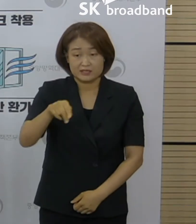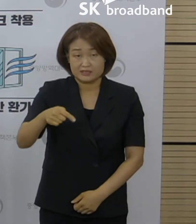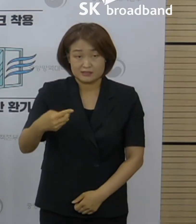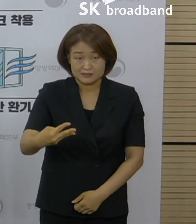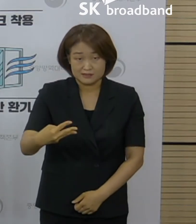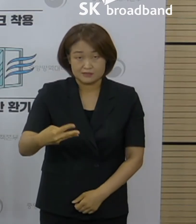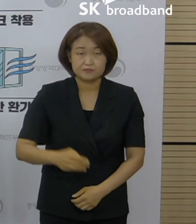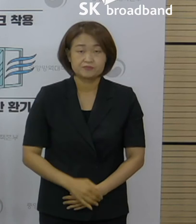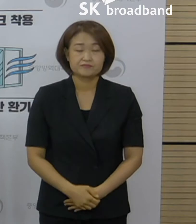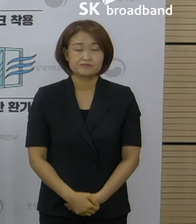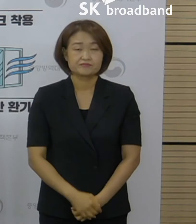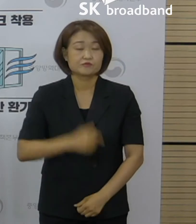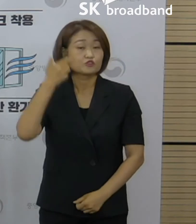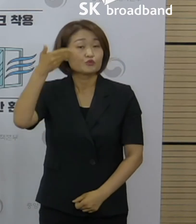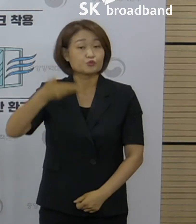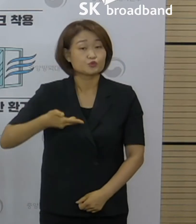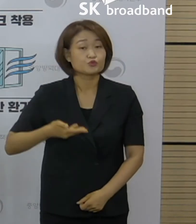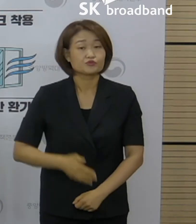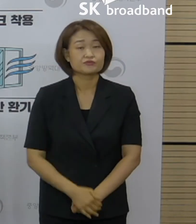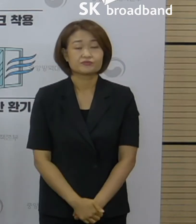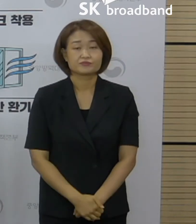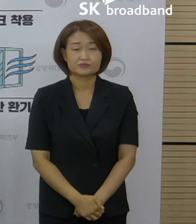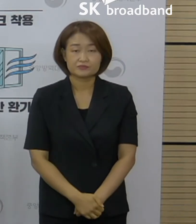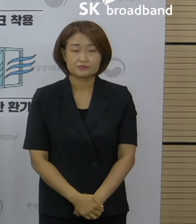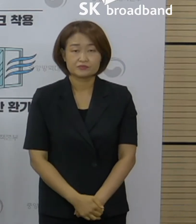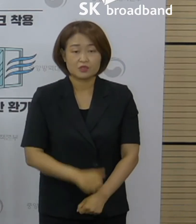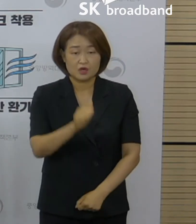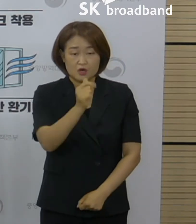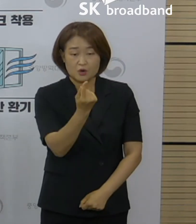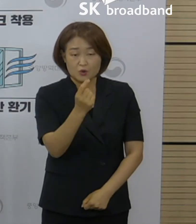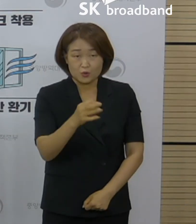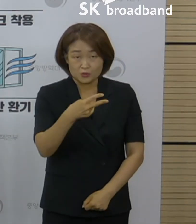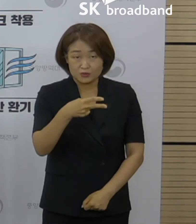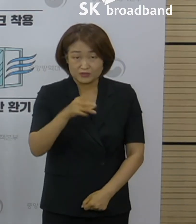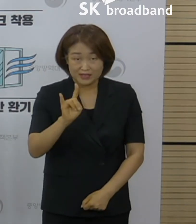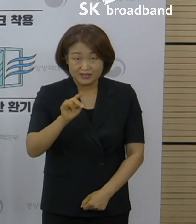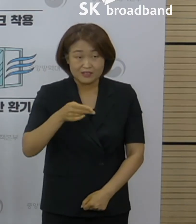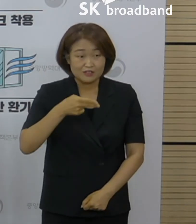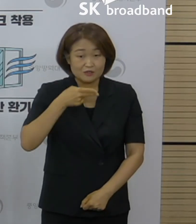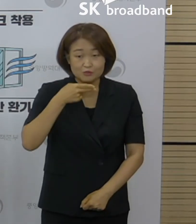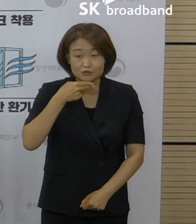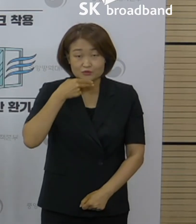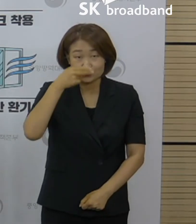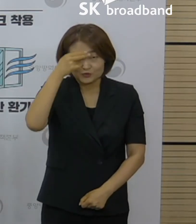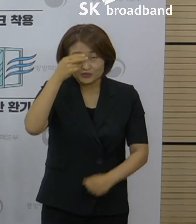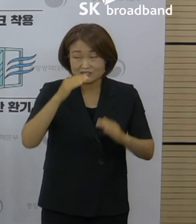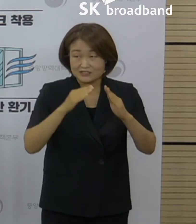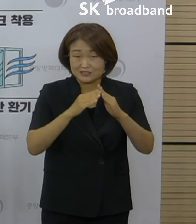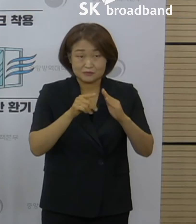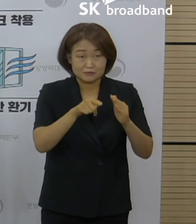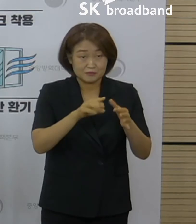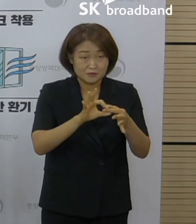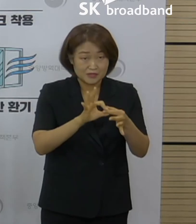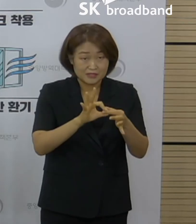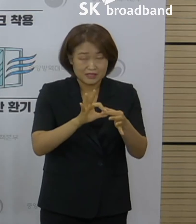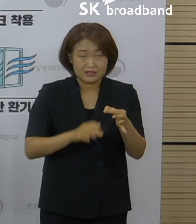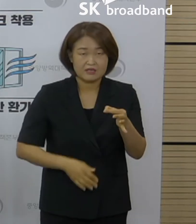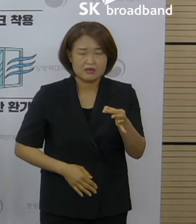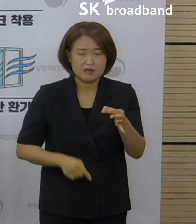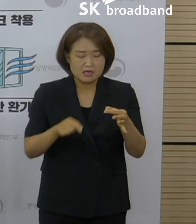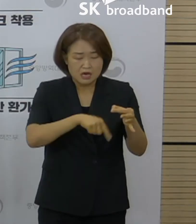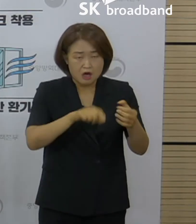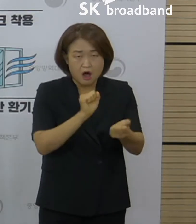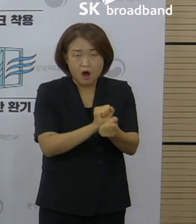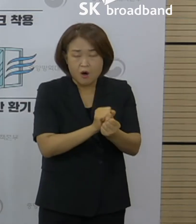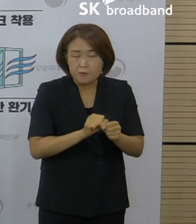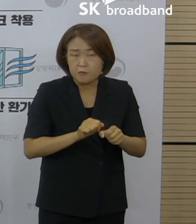상황과 관련된 질문을 주셨습니다. 홍대펍 사례와 관련해서 비수도권 주점으로도 추가 전파가